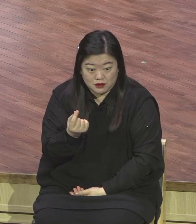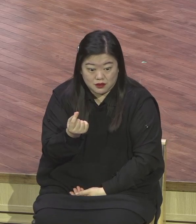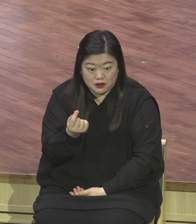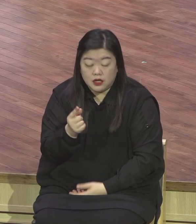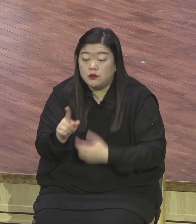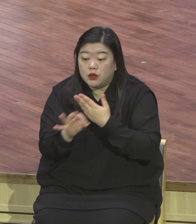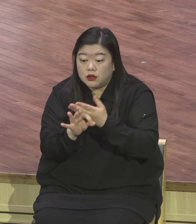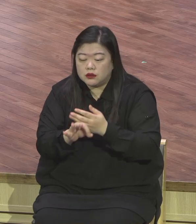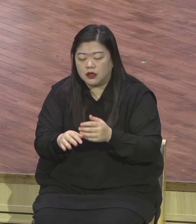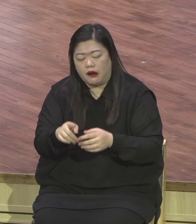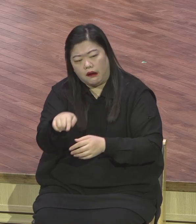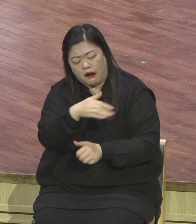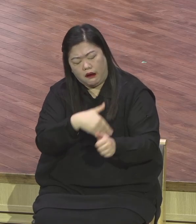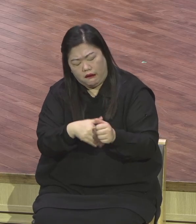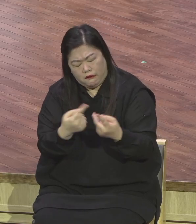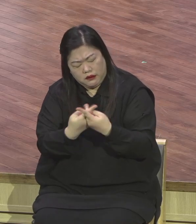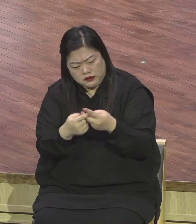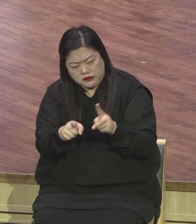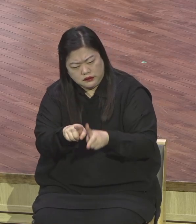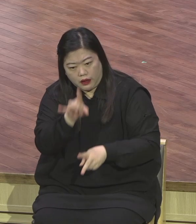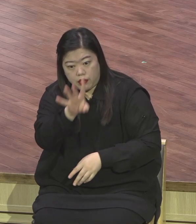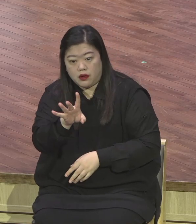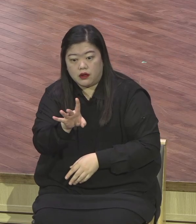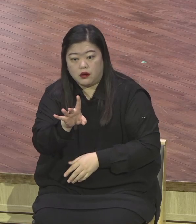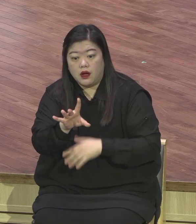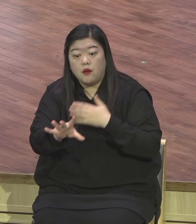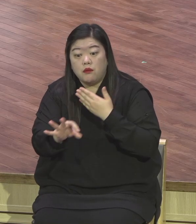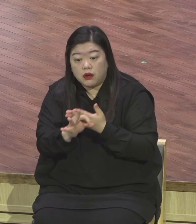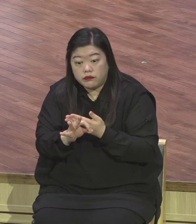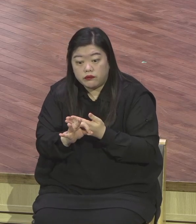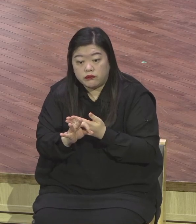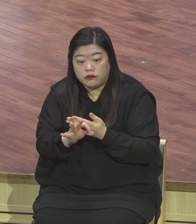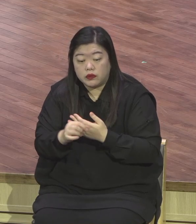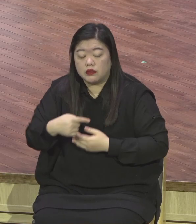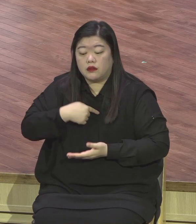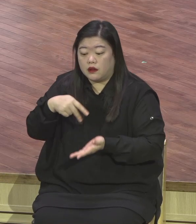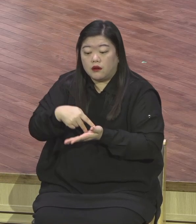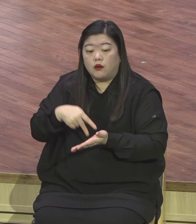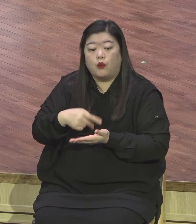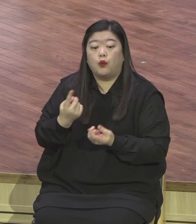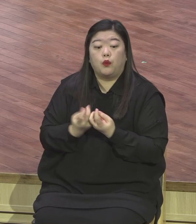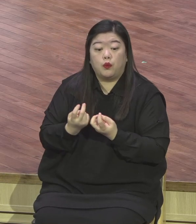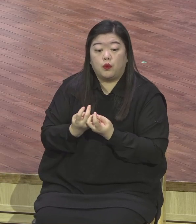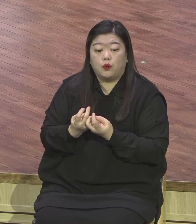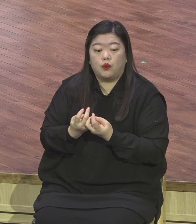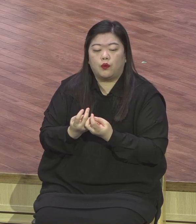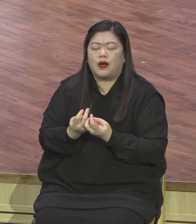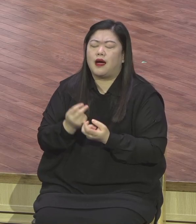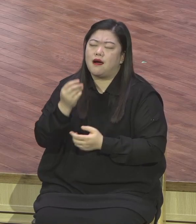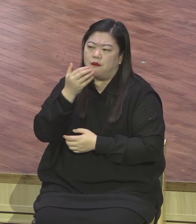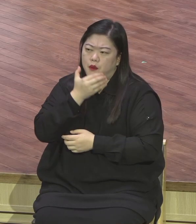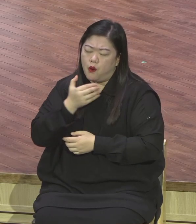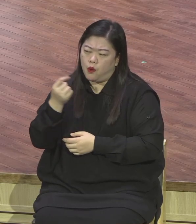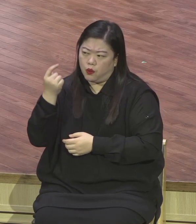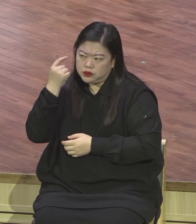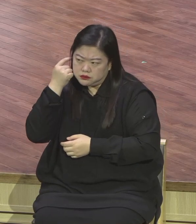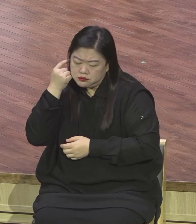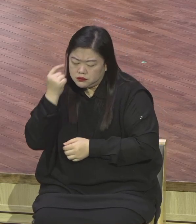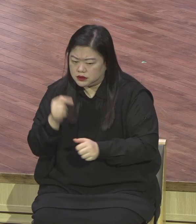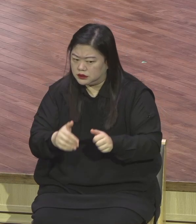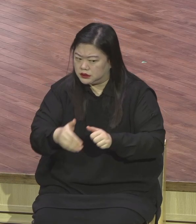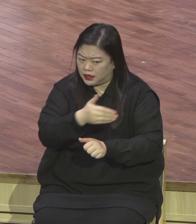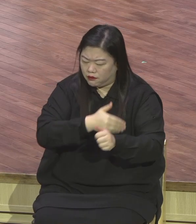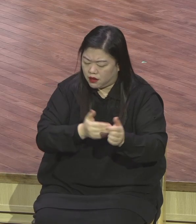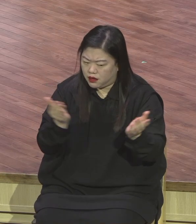것이 뭐냐. 이때 중요한 것이 오직 보금으로 들어가야 돼요. 오직 보금적 시각 보금적